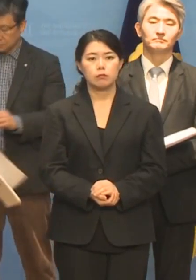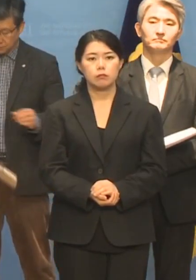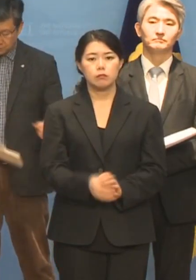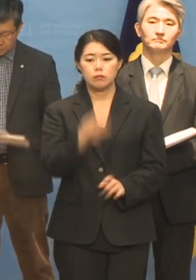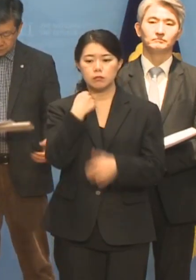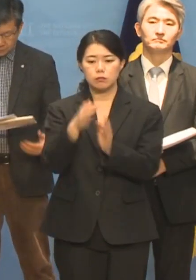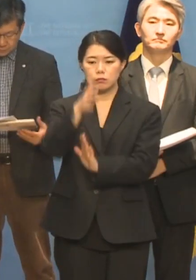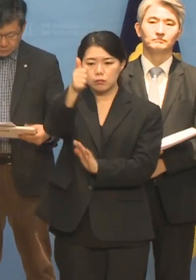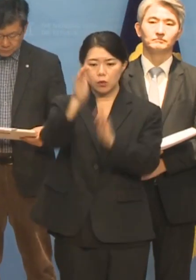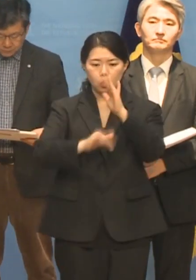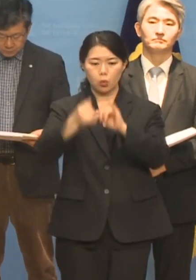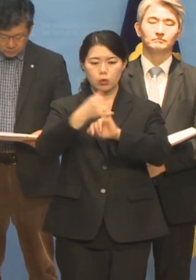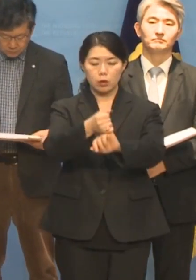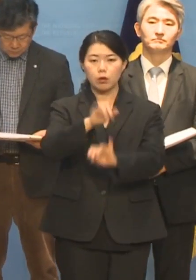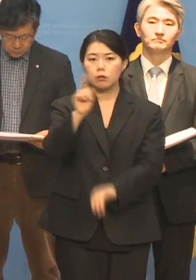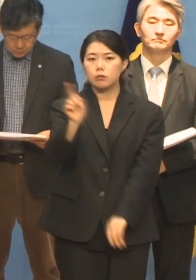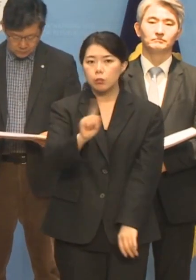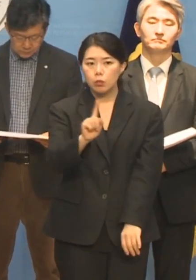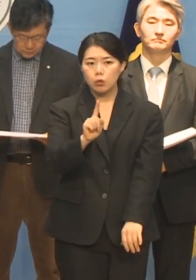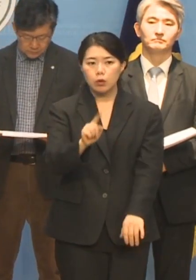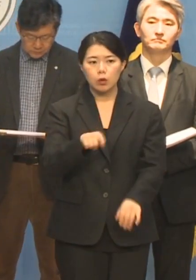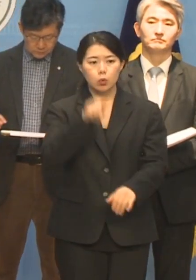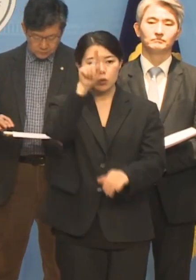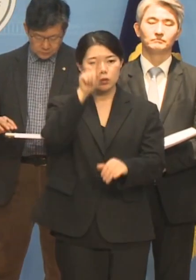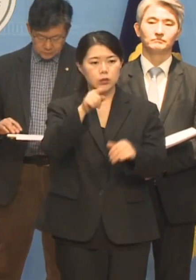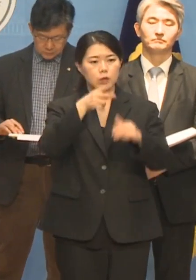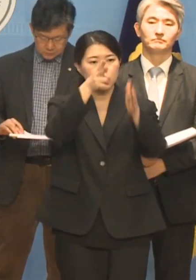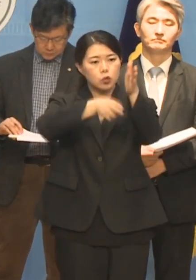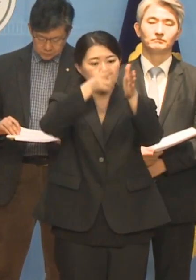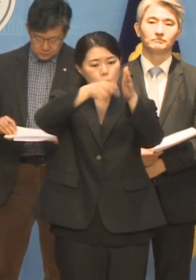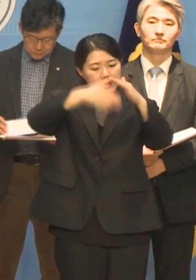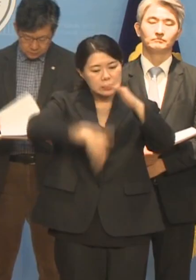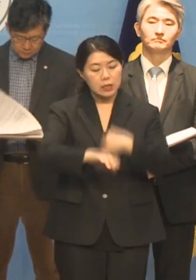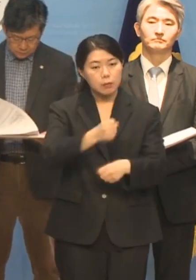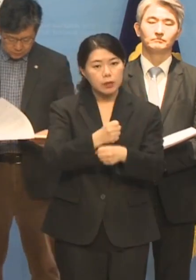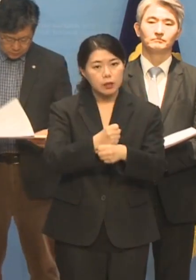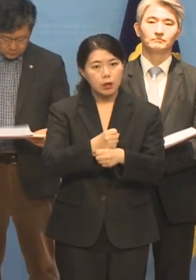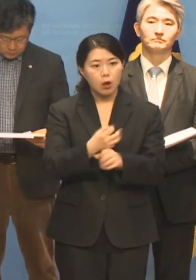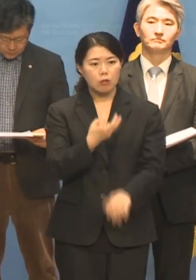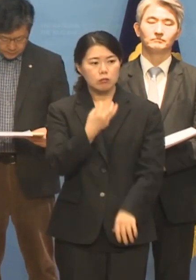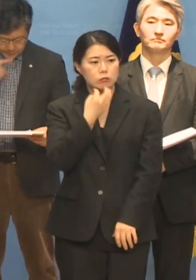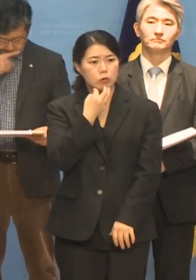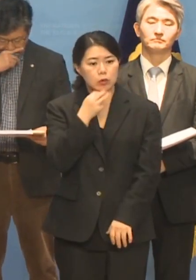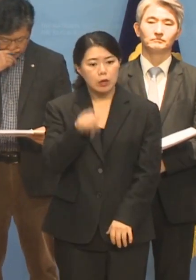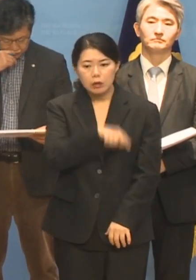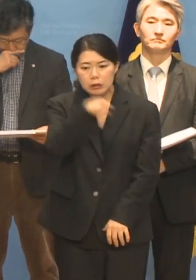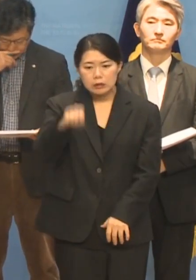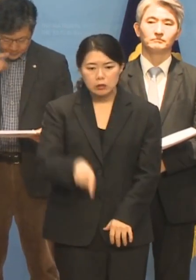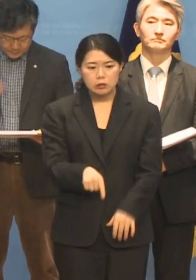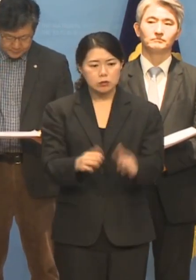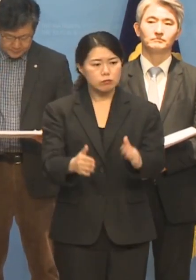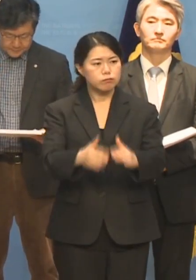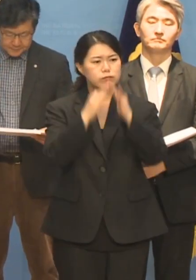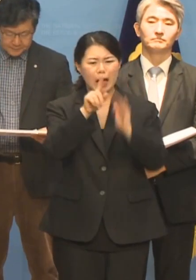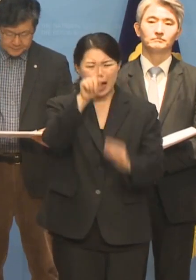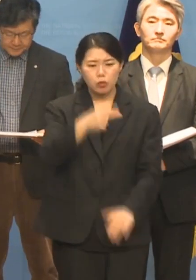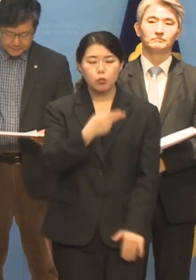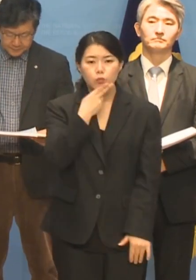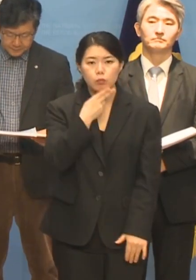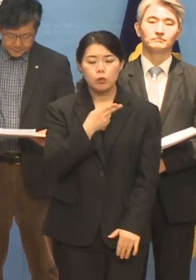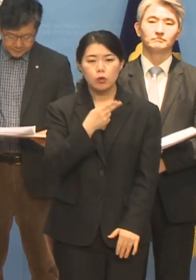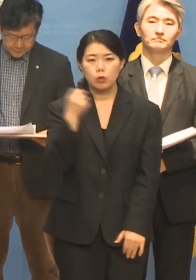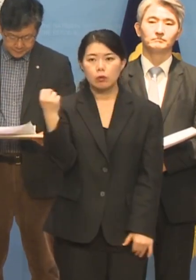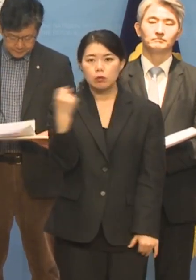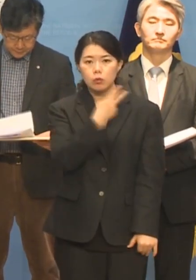오세훈 시장의 공약으로 내세웠던 지상철도 지하화는 서울에서 단 한 곳도 이루어지지 않고 있습니다.